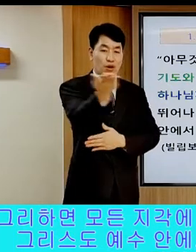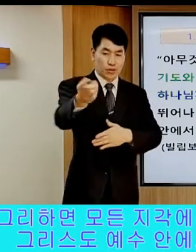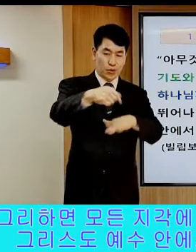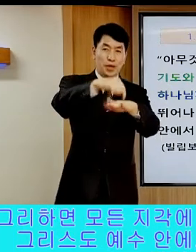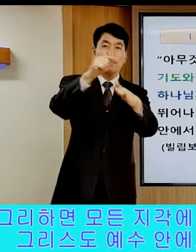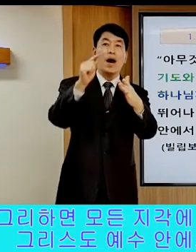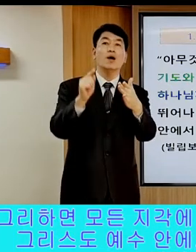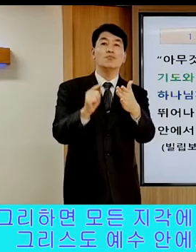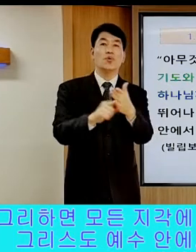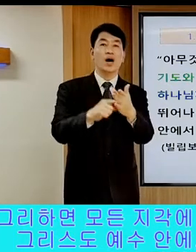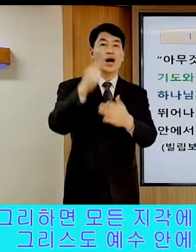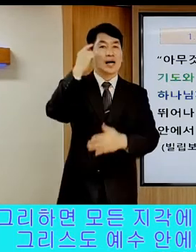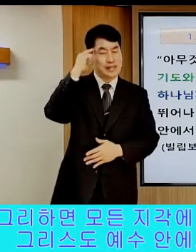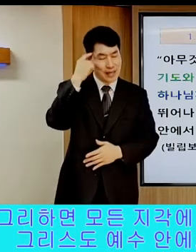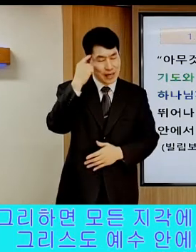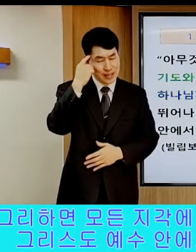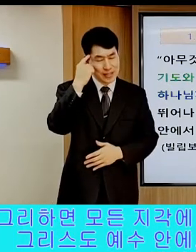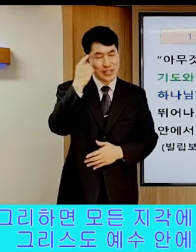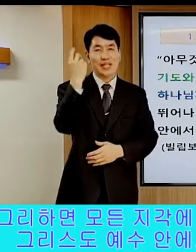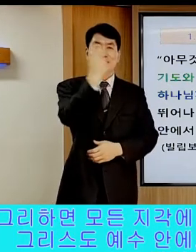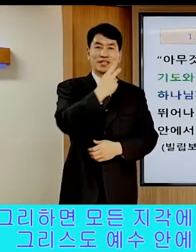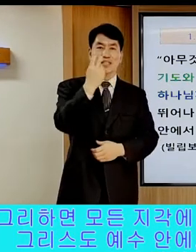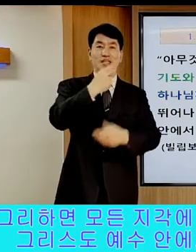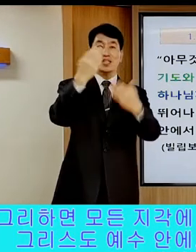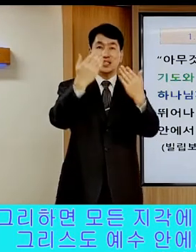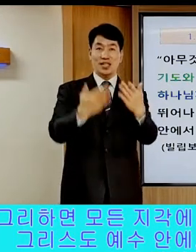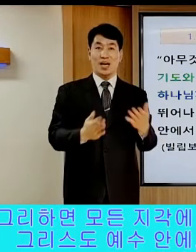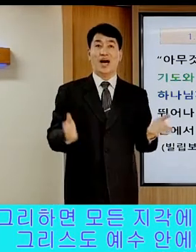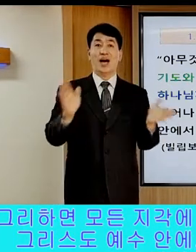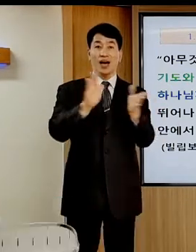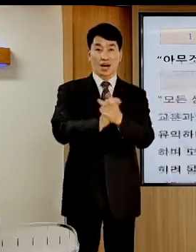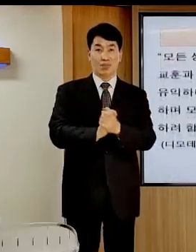너희 마음과 생각을 지키시리라. 아멘.